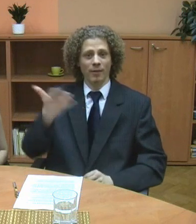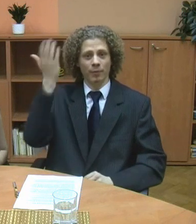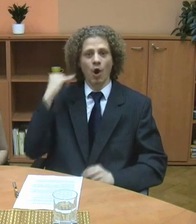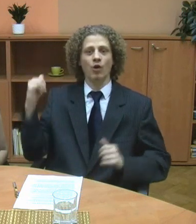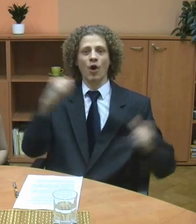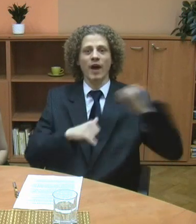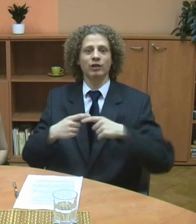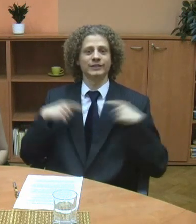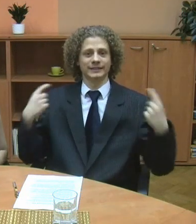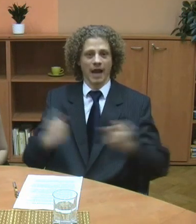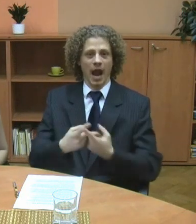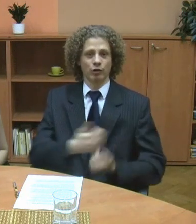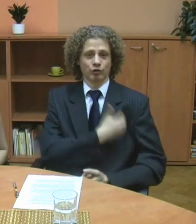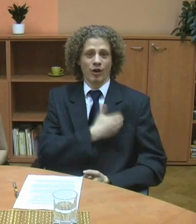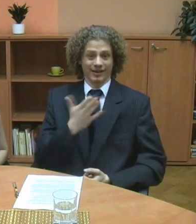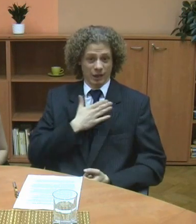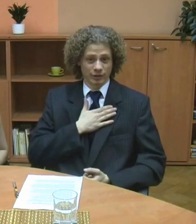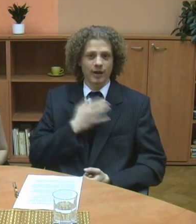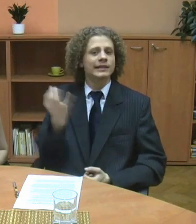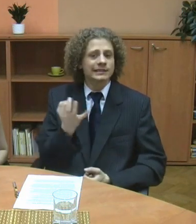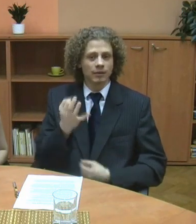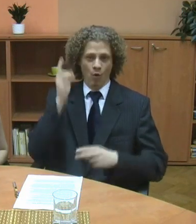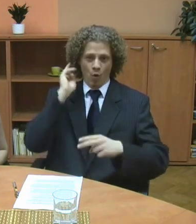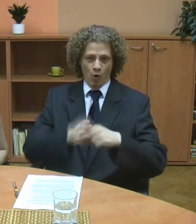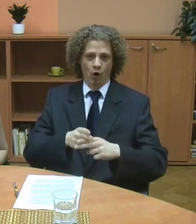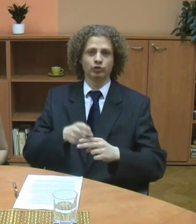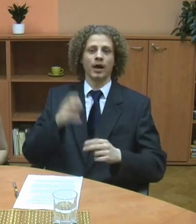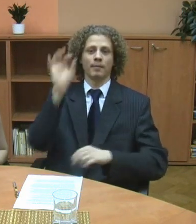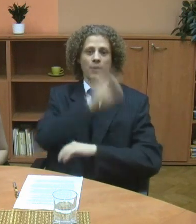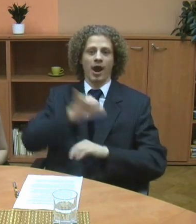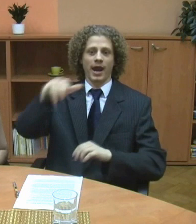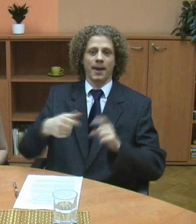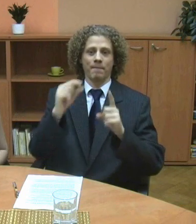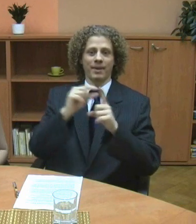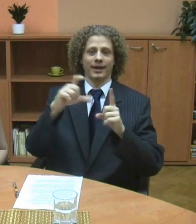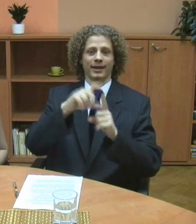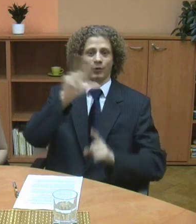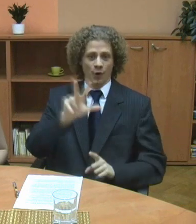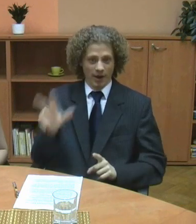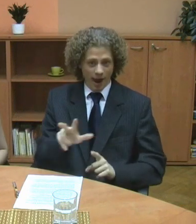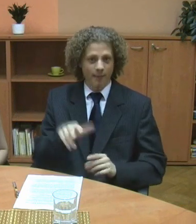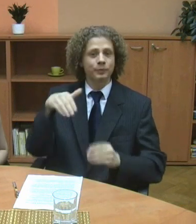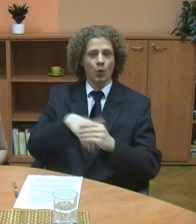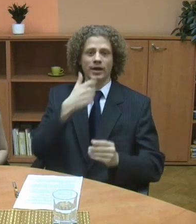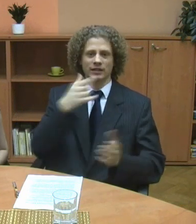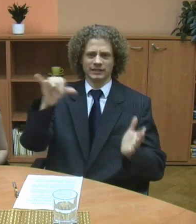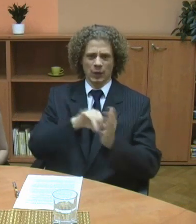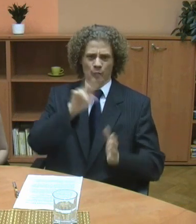5. února se uskutečnila v konferenčním sále naší školy k příležitosti ukončení projektu